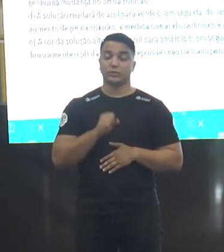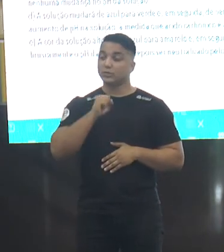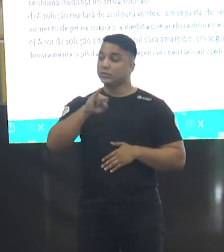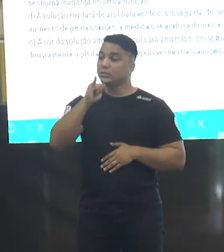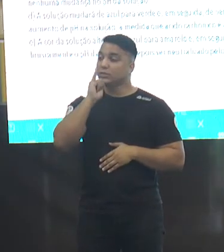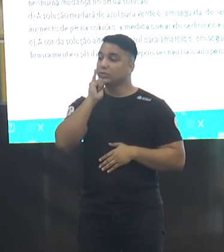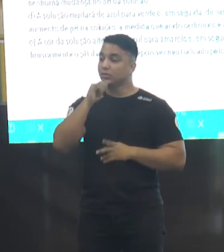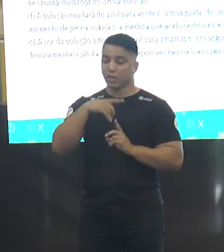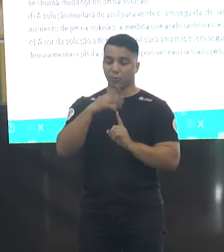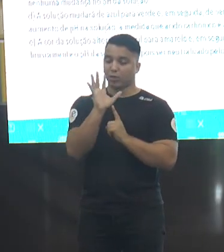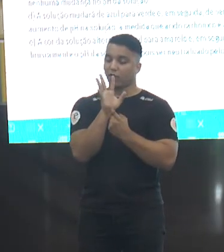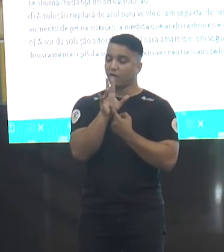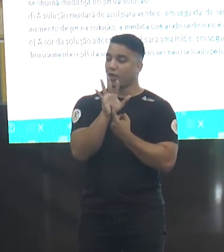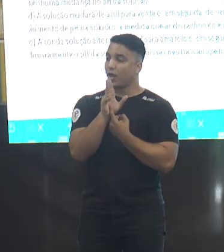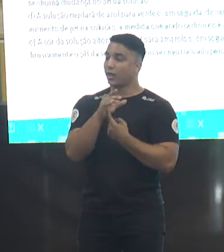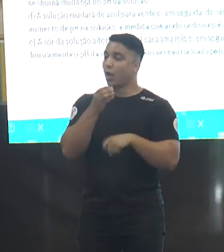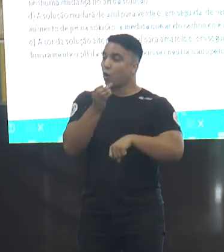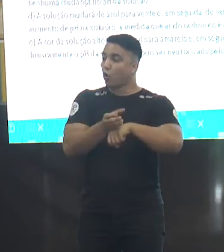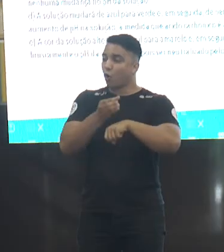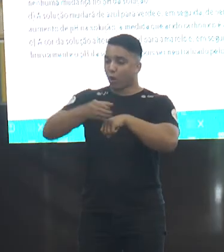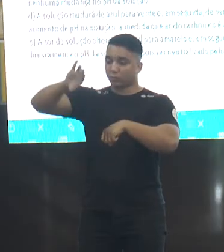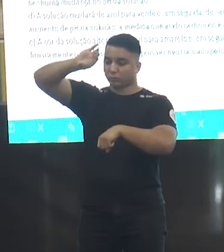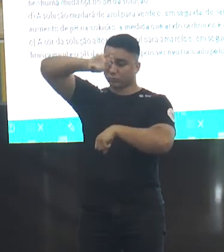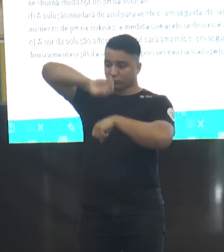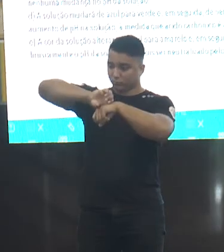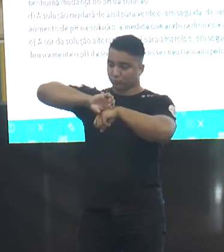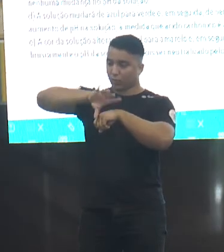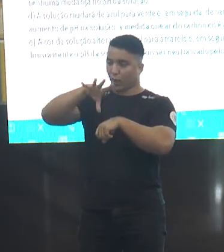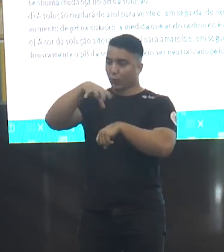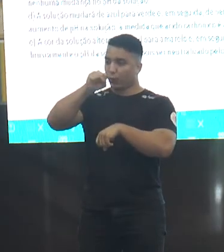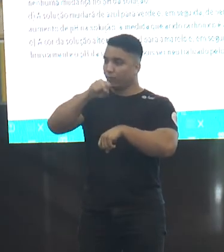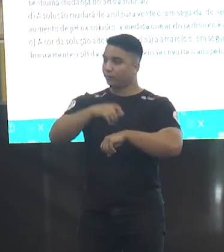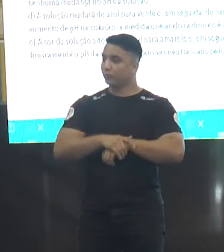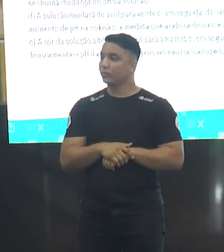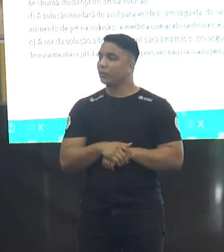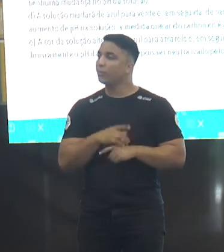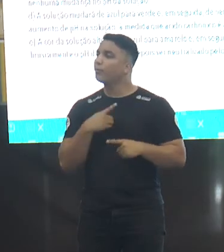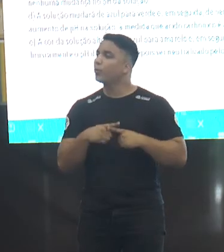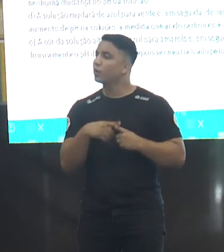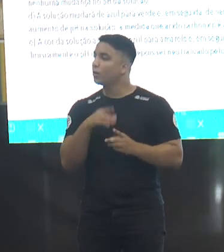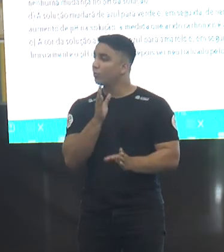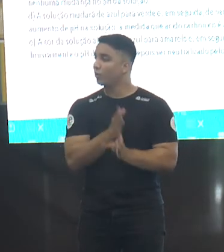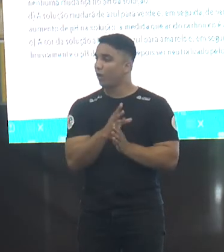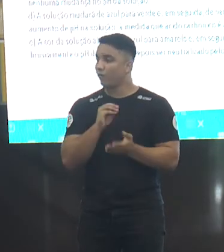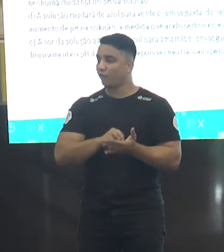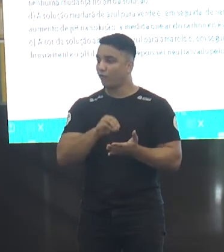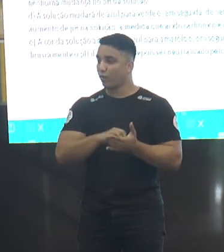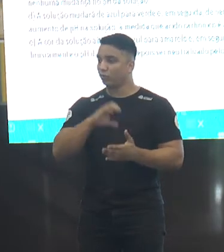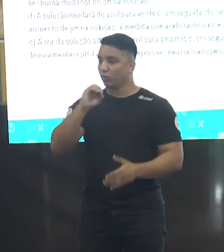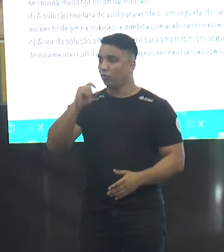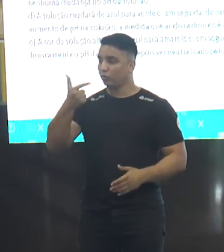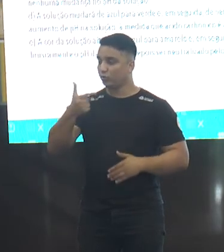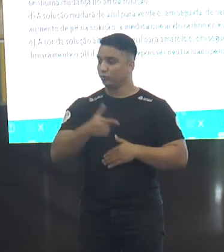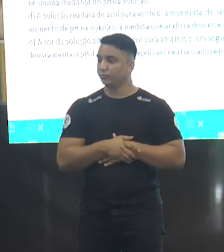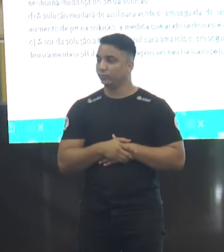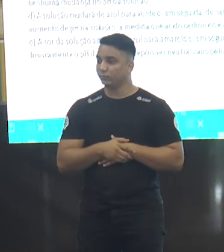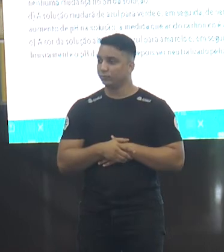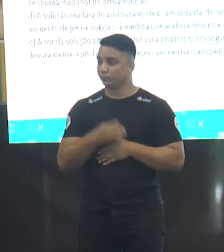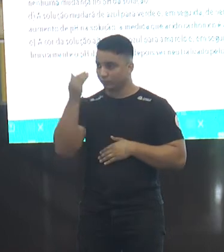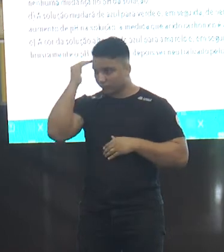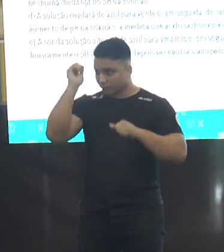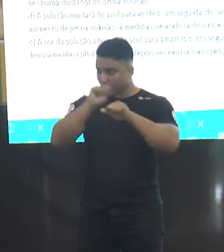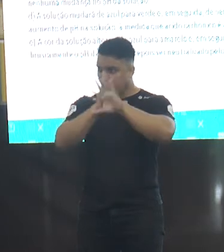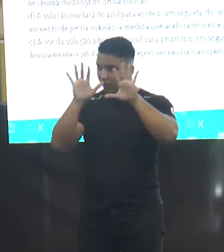puser um copo em cima da vela, a vela vai apagar. E a vela vai apagar por quê? Porque acaba o oxigênio. Tá claro a